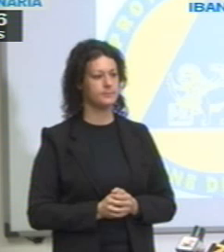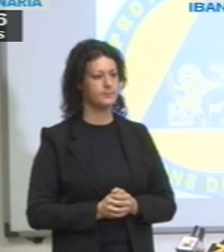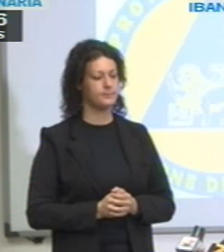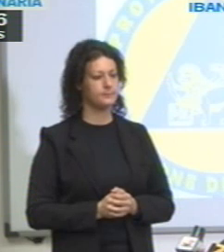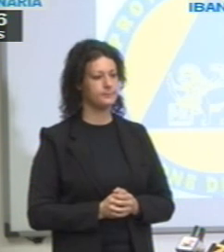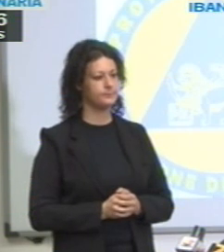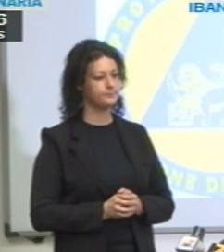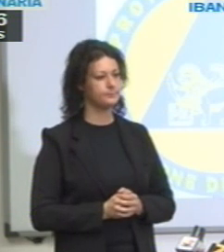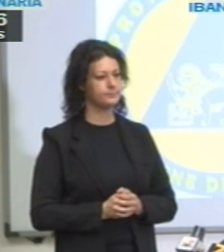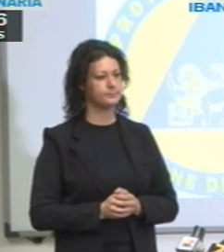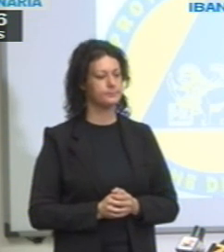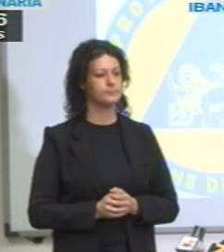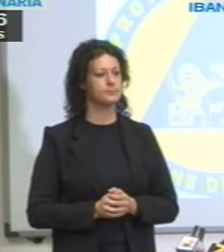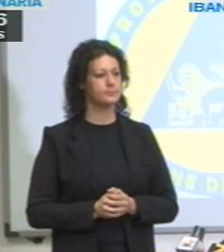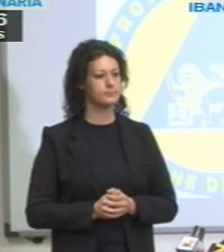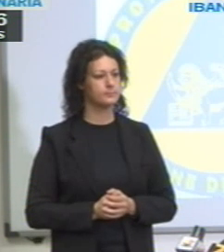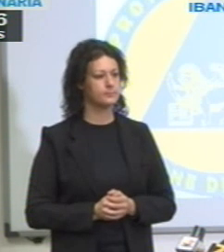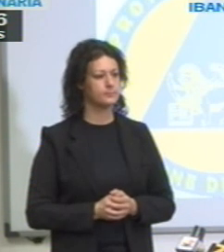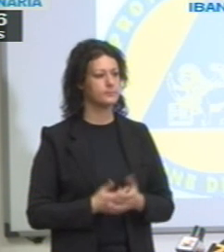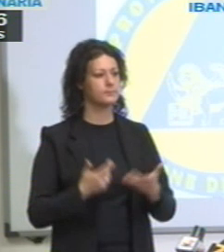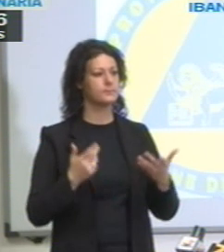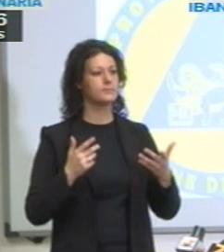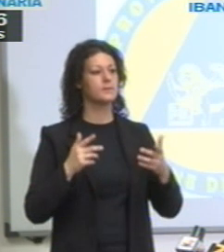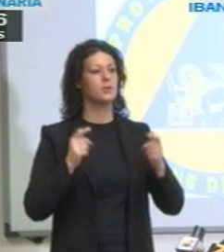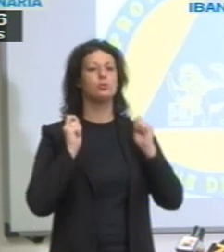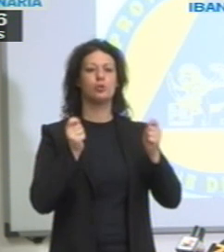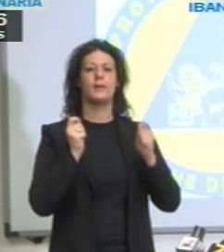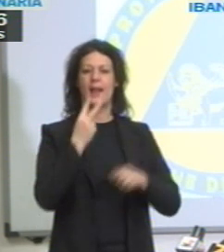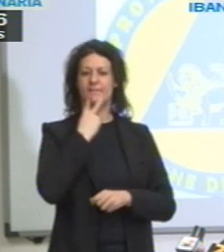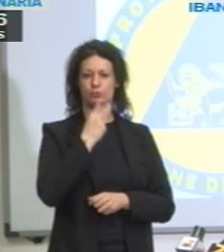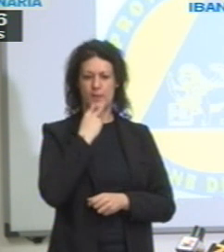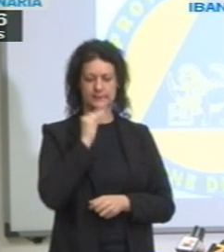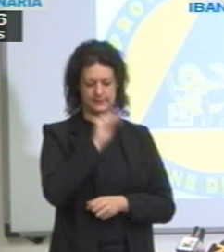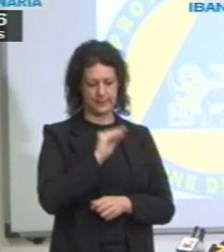online. Allora, cominciamo dall'ultima arrivata e andiamo alla prima. Piero L, giornale di Vicenza.